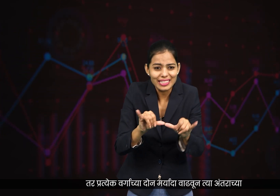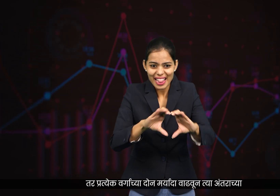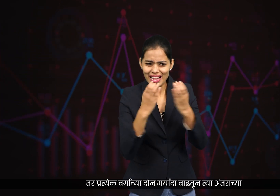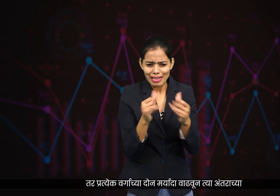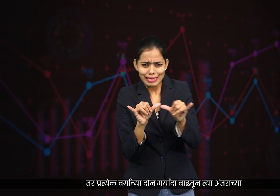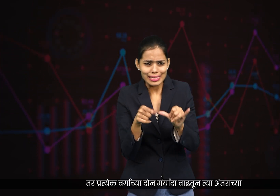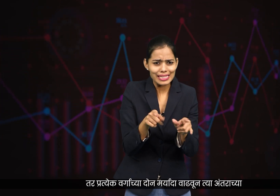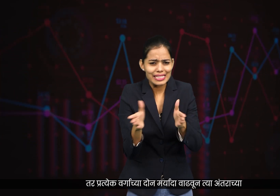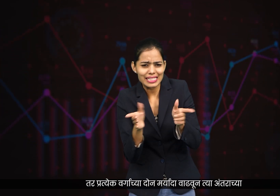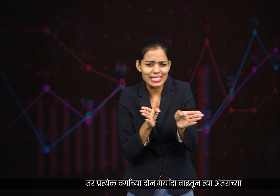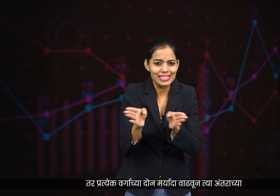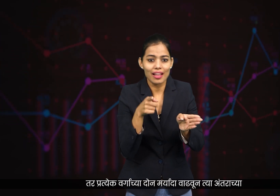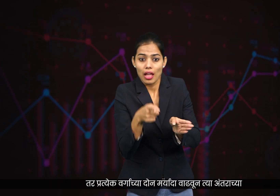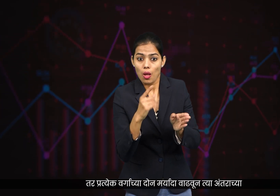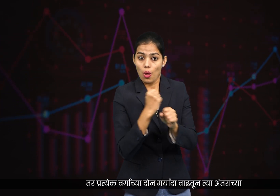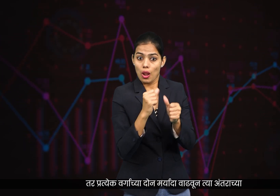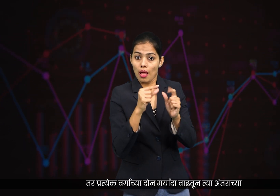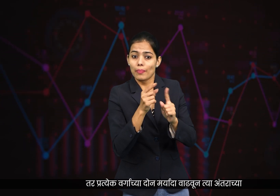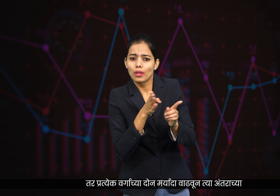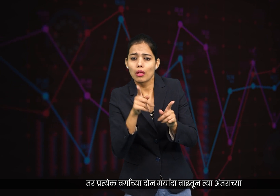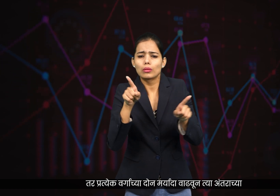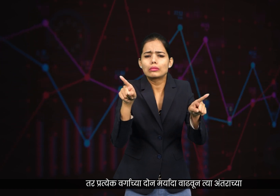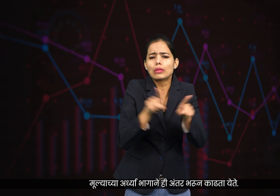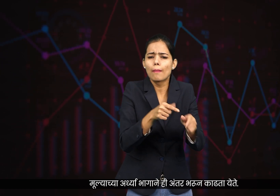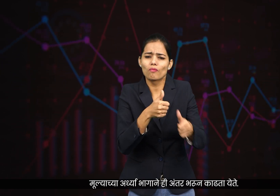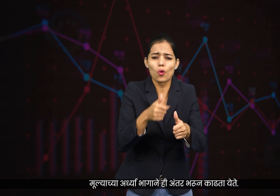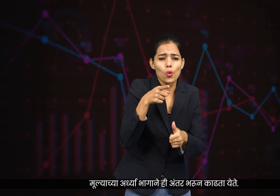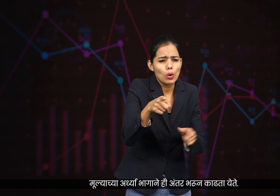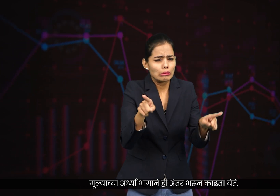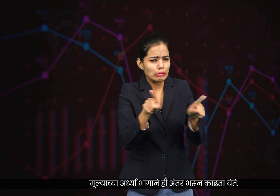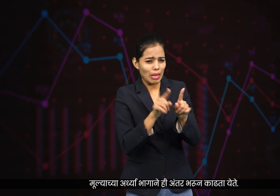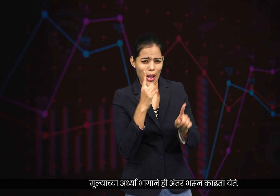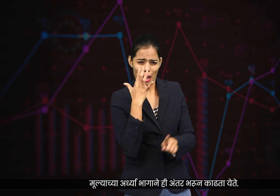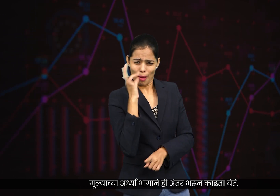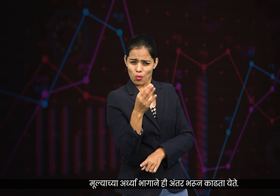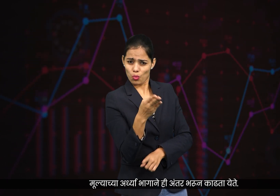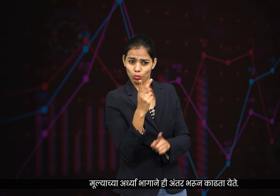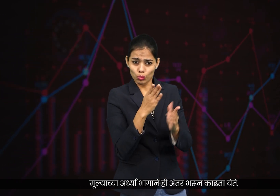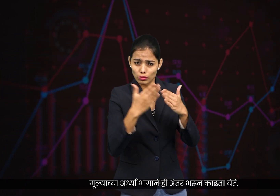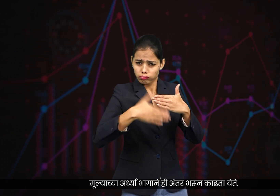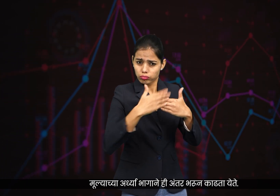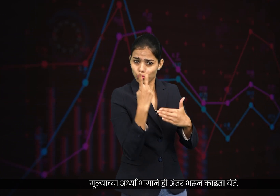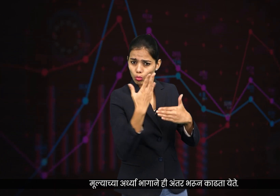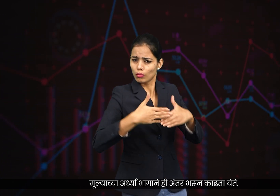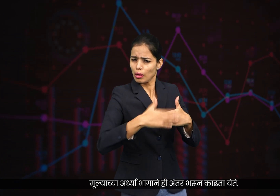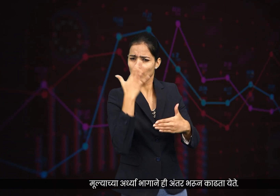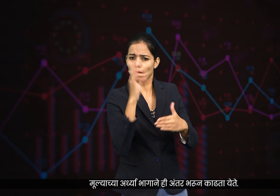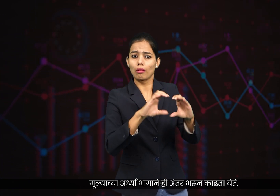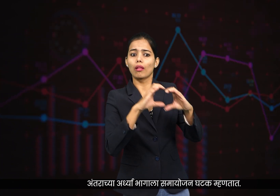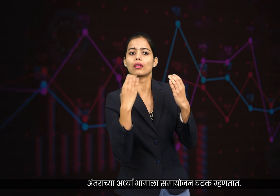प्रत्येक वर्गाच्या दोन मर्यादा वाढवून त्या अंतराच्या मूल्यांच्या अर्ध्या भागाने ही अंतर भरून काढता येते.